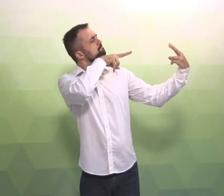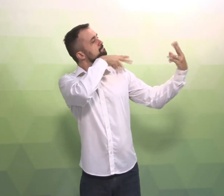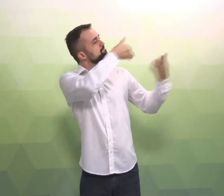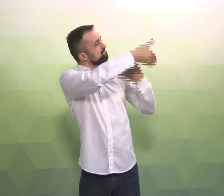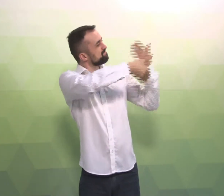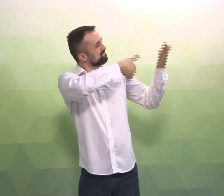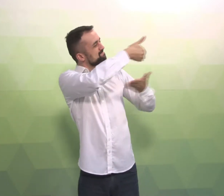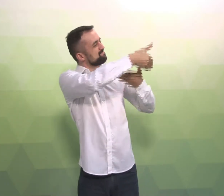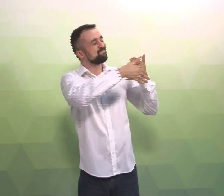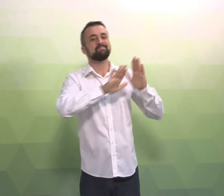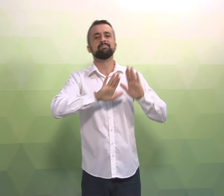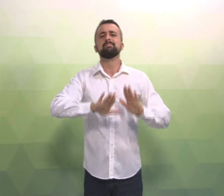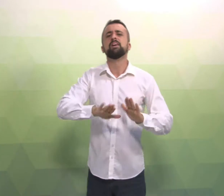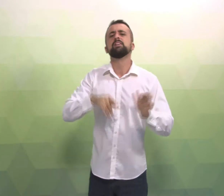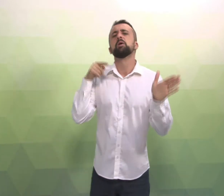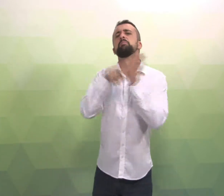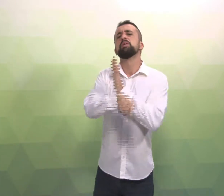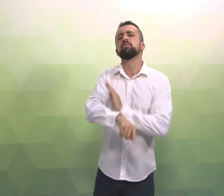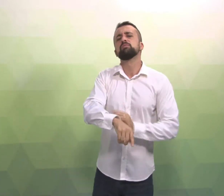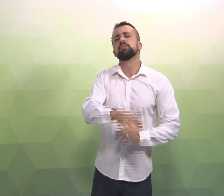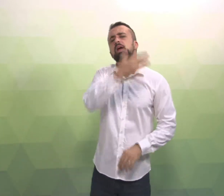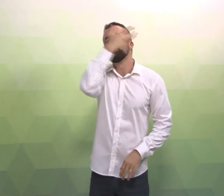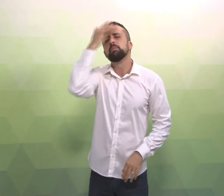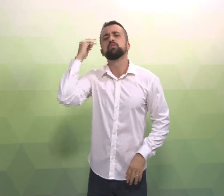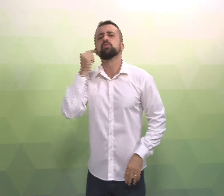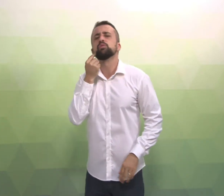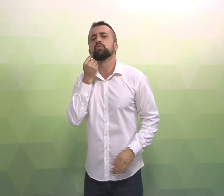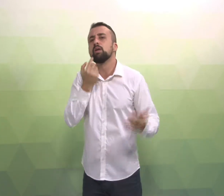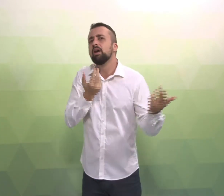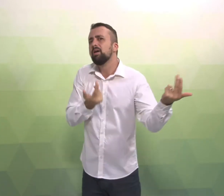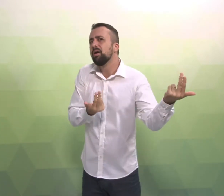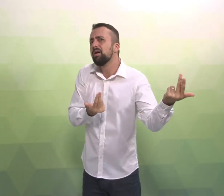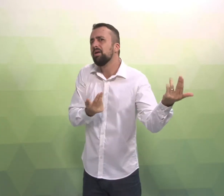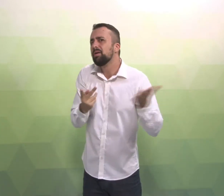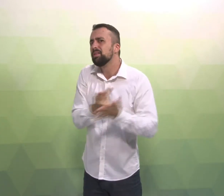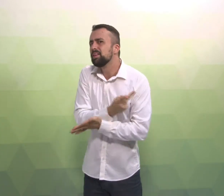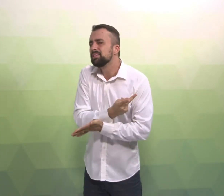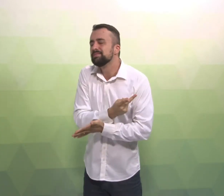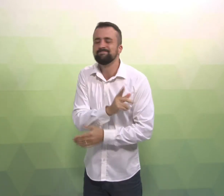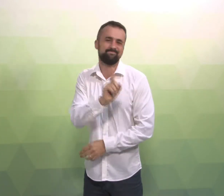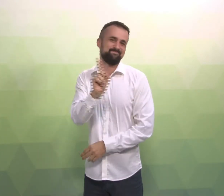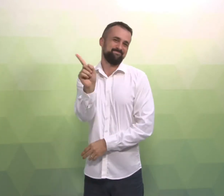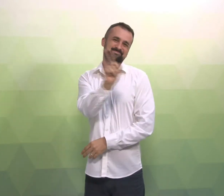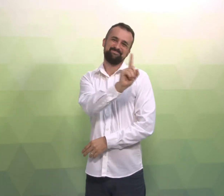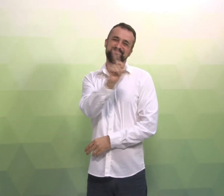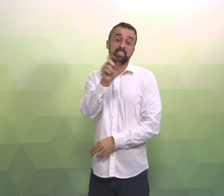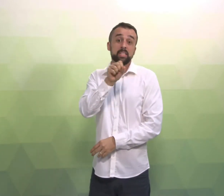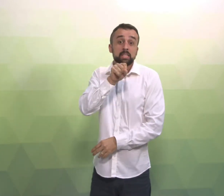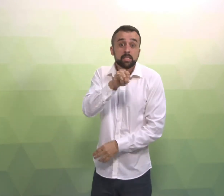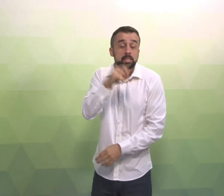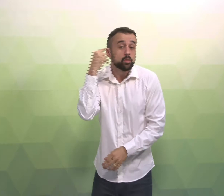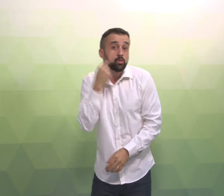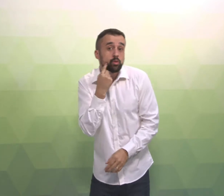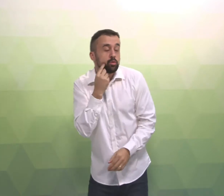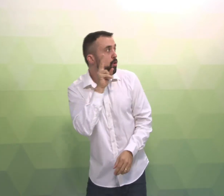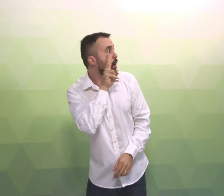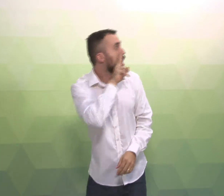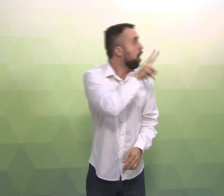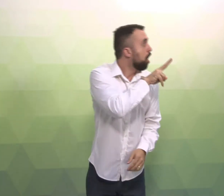interação visual também. Mas, no caso do surdo, se passa o mesmo? Não. Se